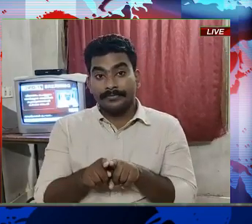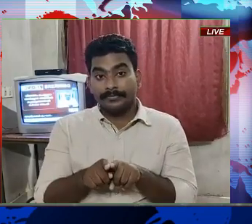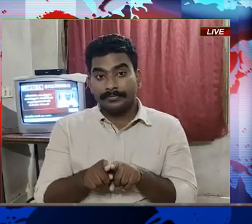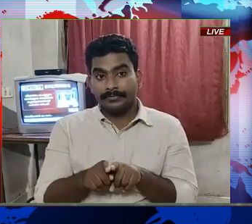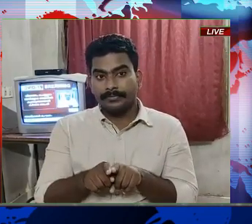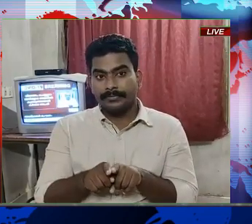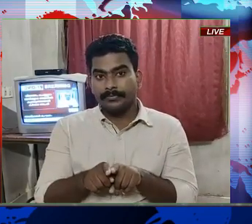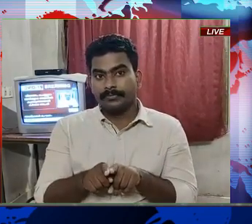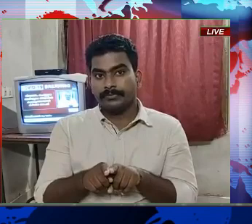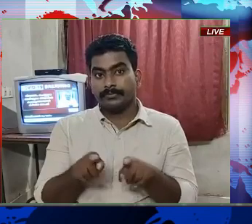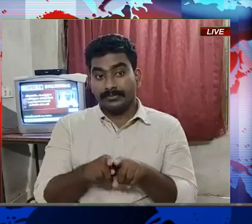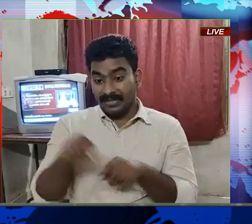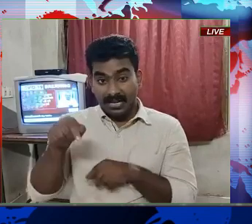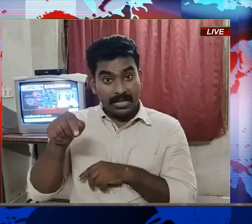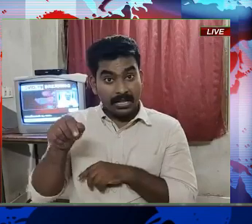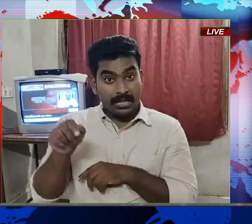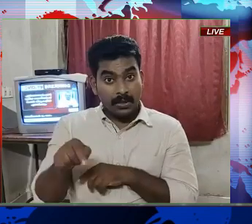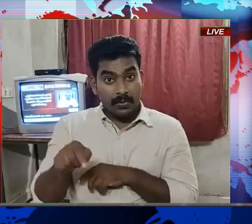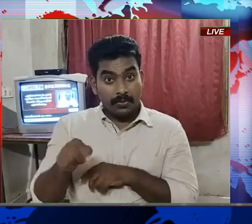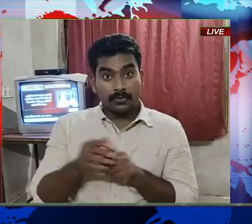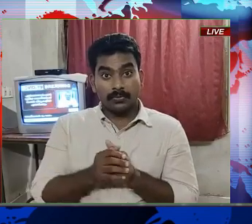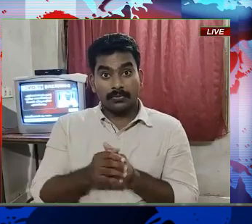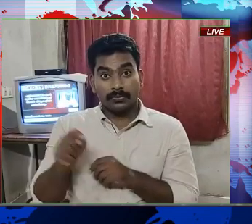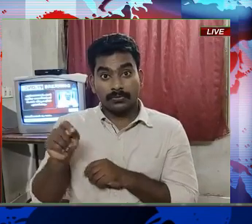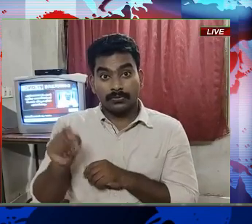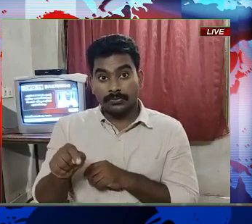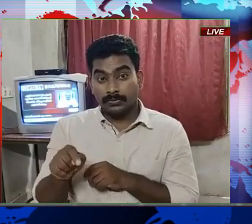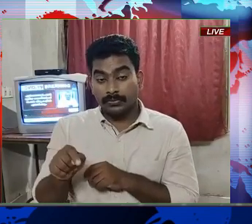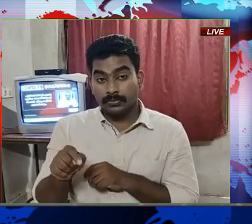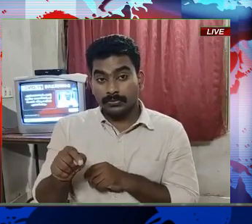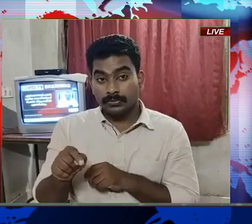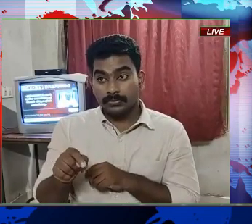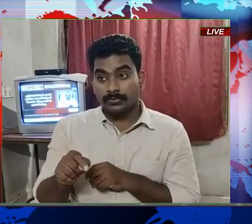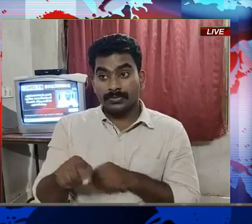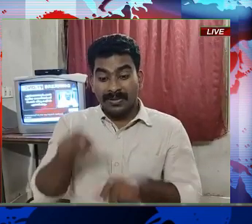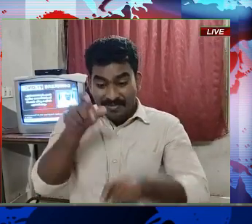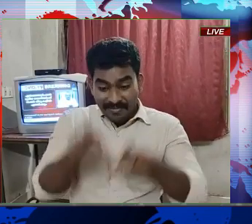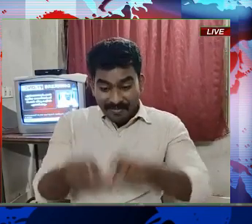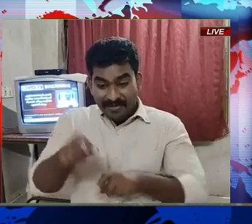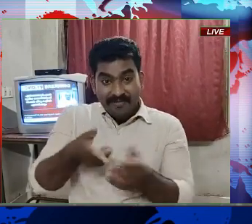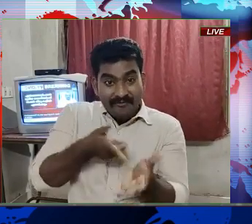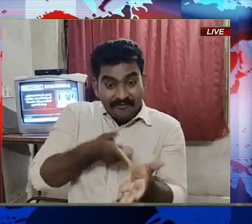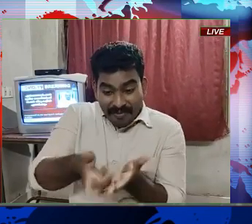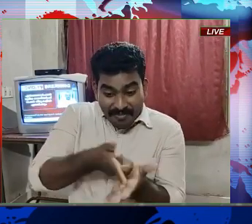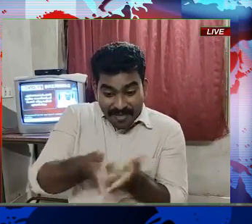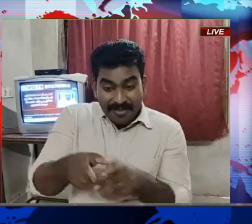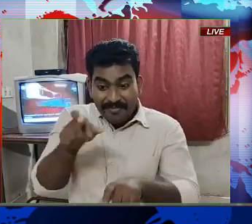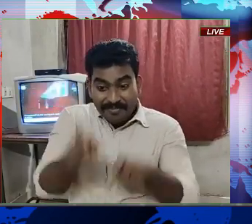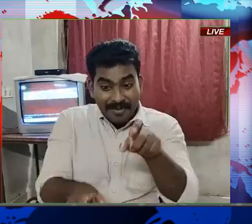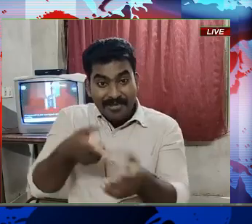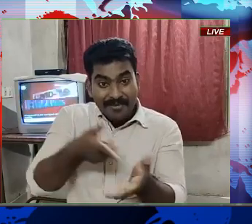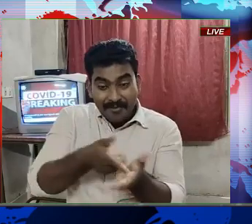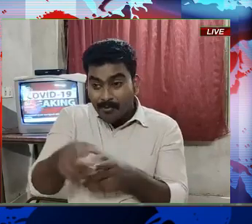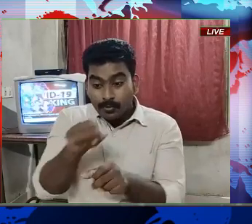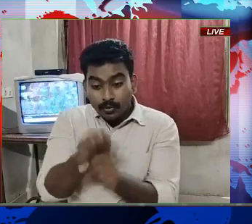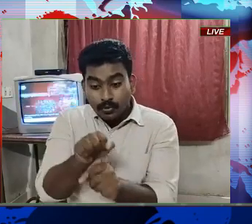വാങ്ങുന്നതിനുമുള്ള സംവിധാനം ഉണ്ടാക്കുകയും ചെയ്യും. അതുപോലെ തന്നെ